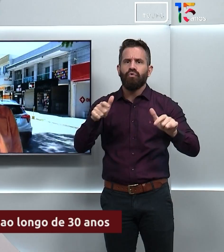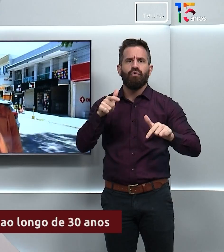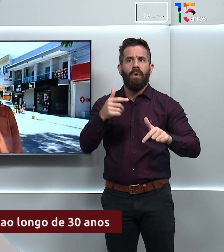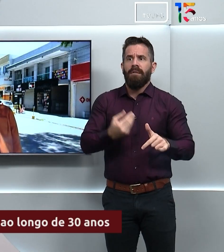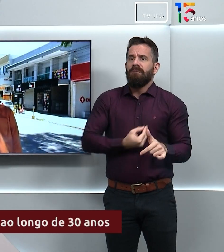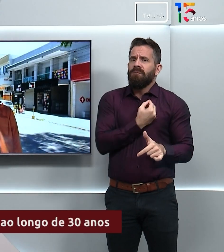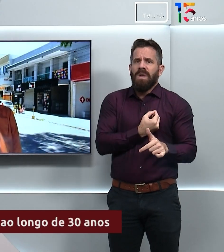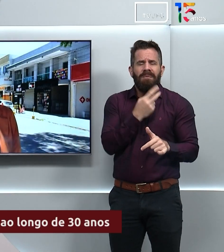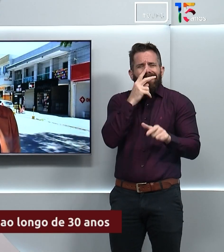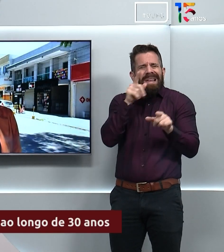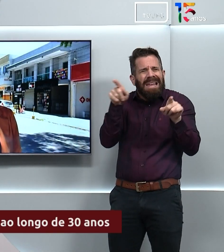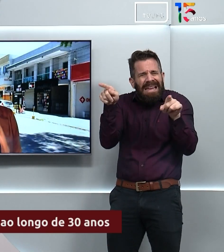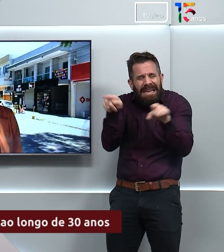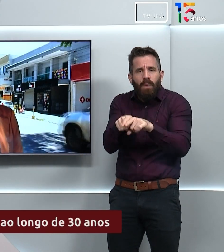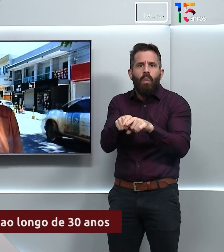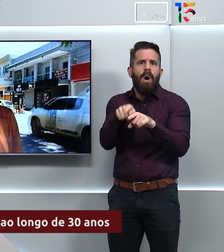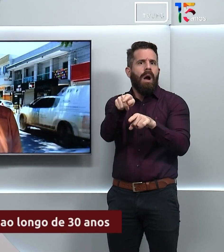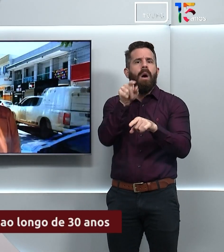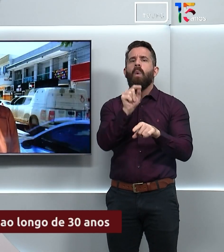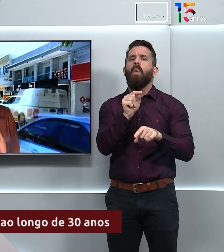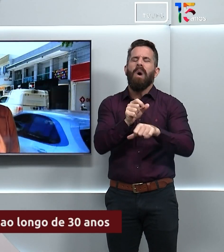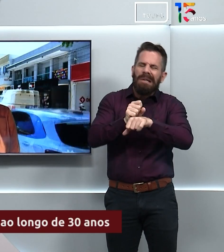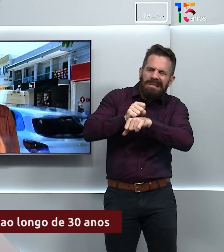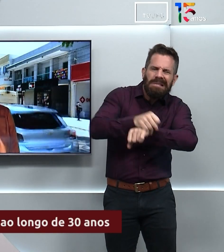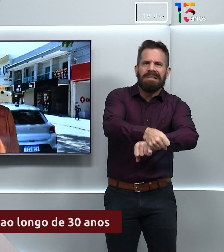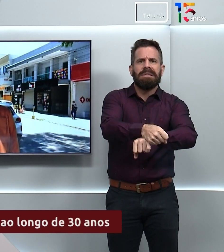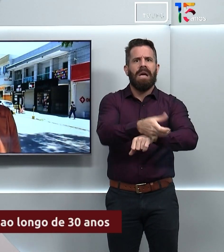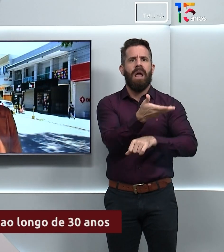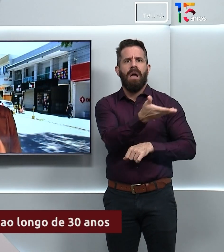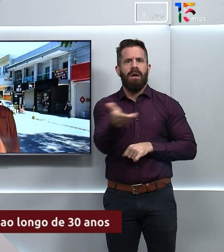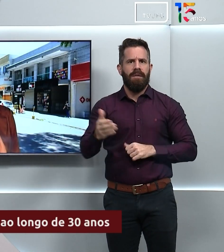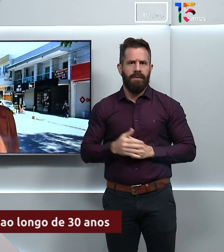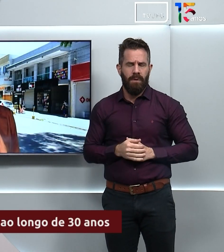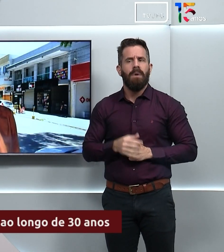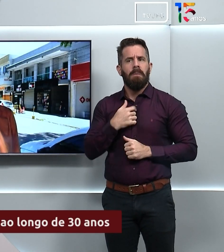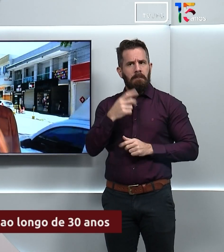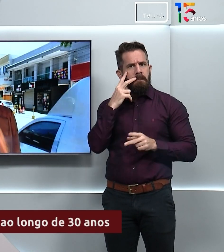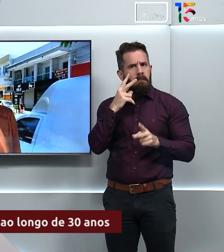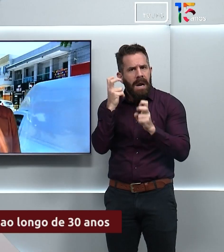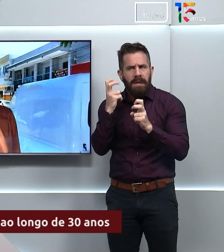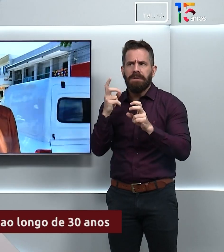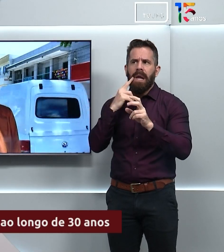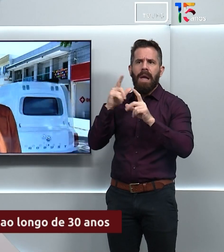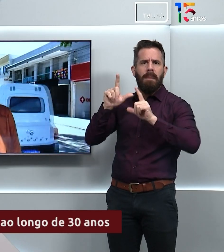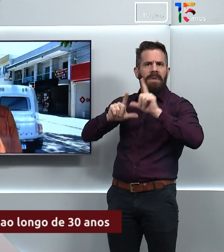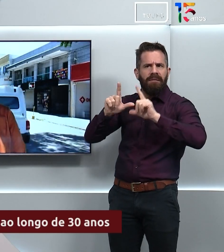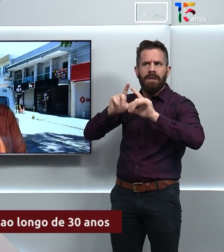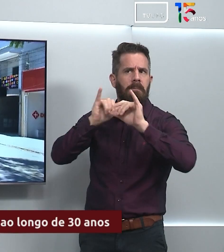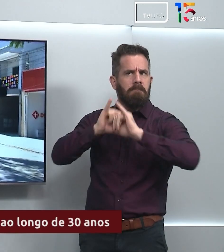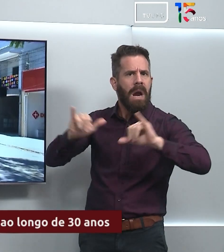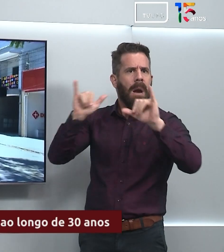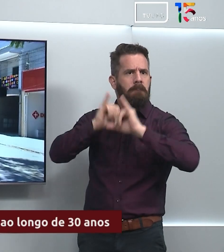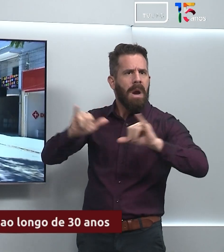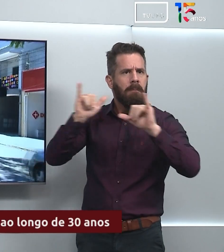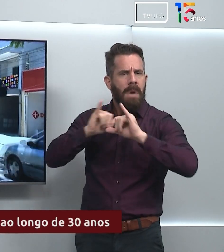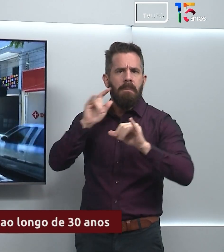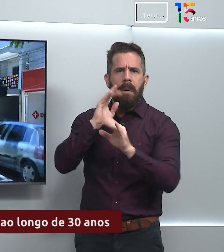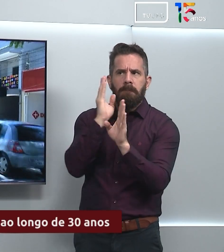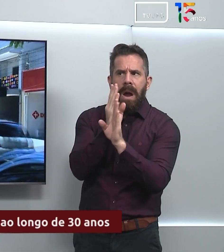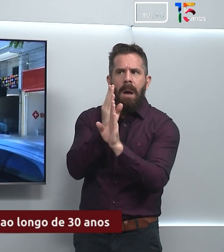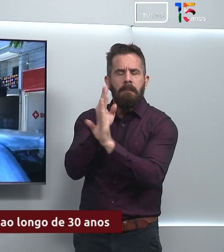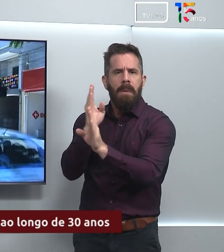vivendo em condições análogas à escravidão. A gente percebe, acompanhando o noticiário do país, de que a maior parte